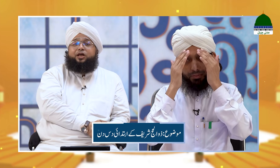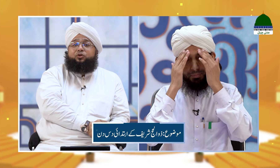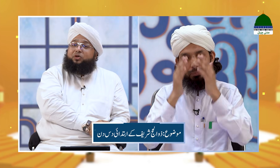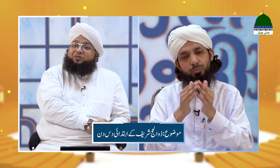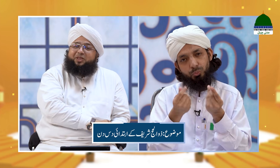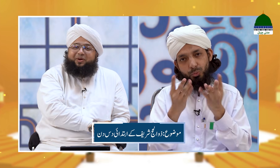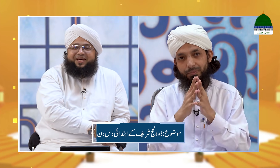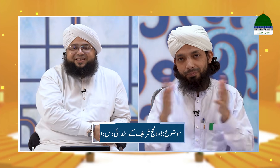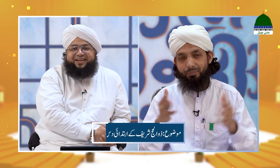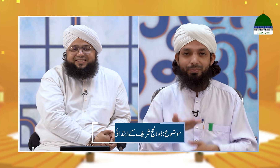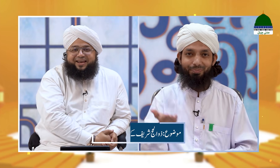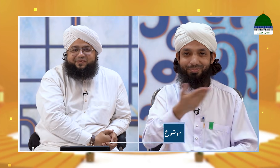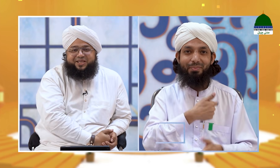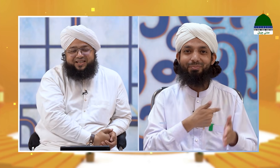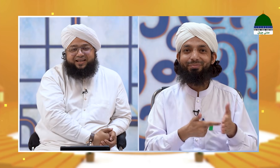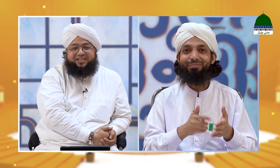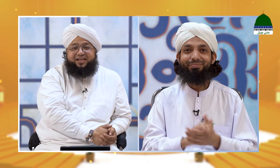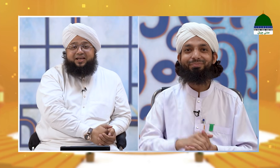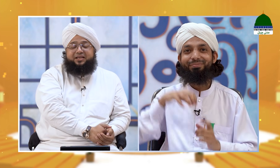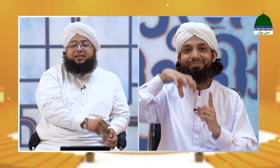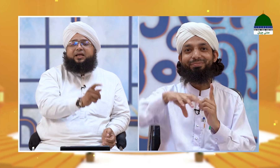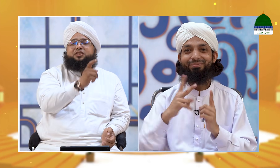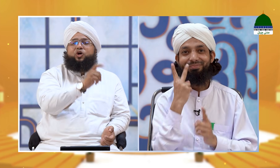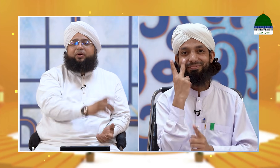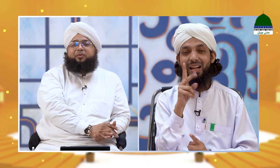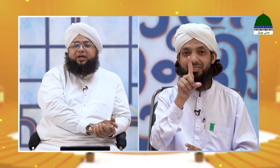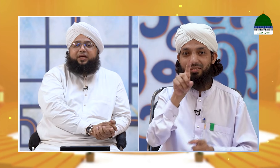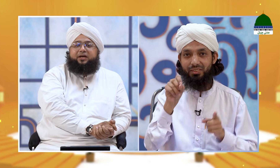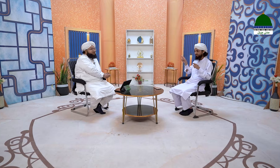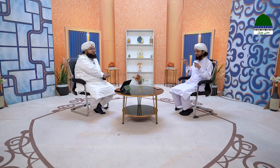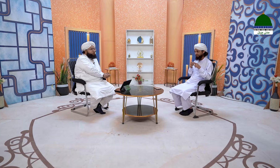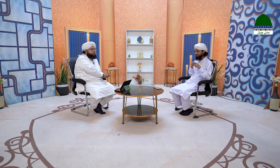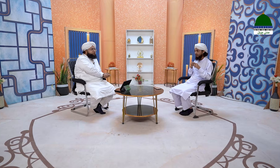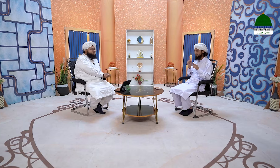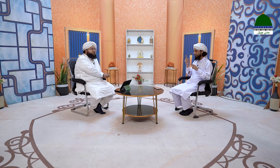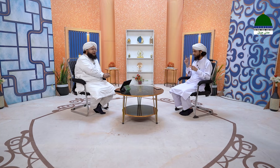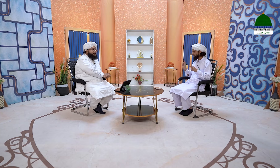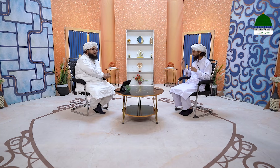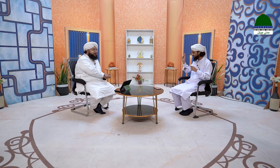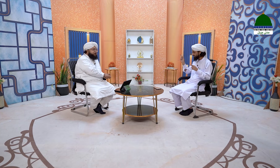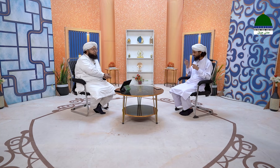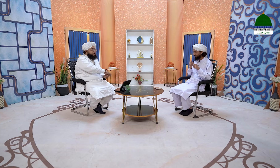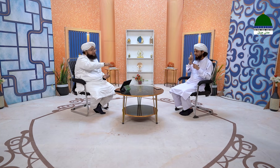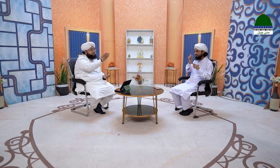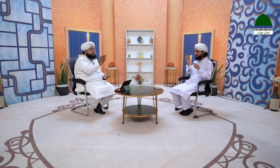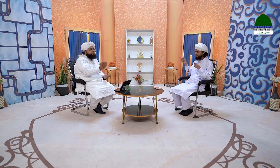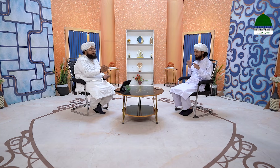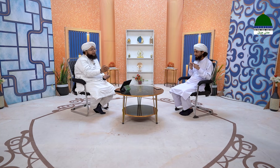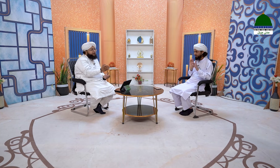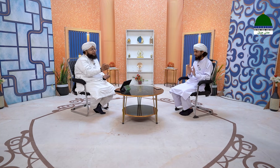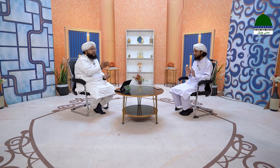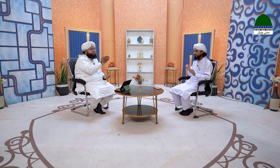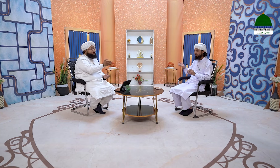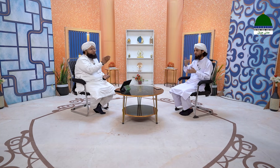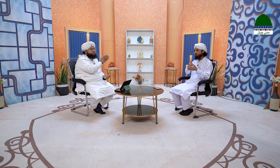ہیں۔ تو اس مرتبہ نیت کر لیجئے مدنی چینل کے ناظرین کہ ان 10 دنوں میں ہم نے ضرور ذکر و اذکار کرنا ہے، اور پہلی جتنی آپ